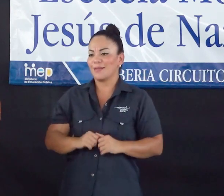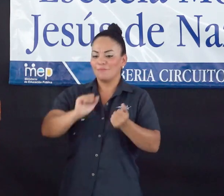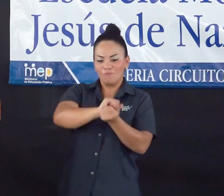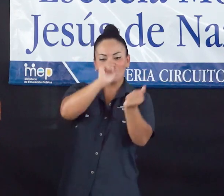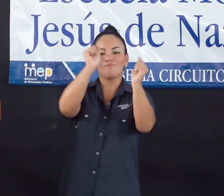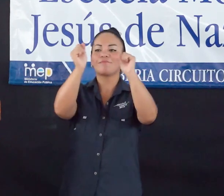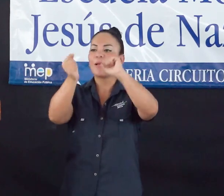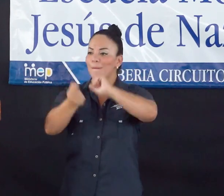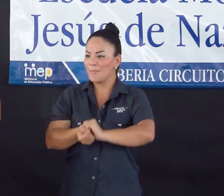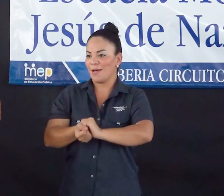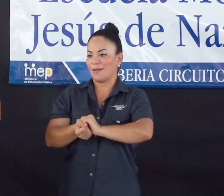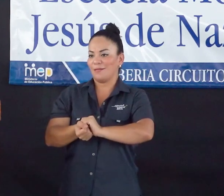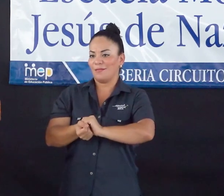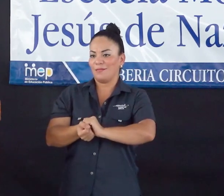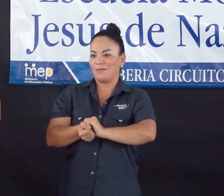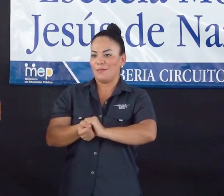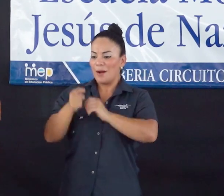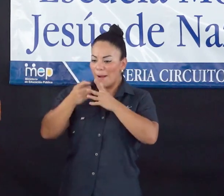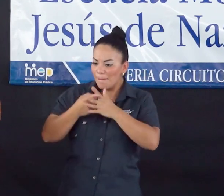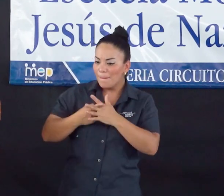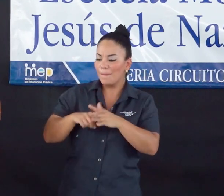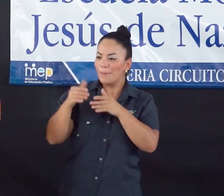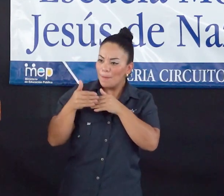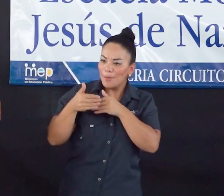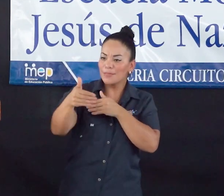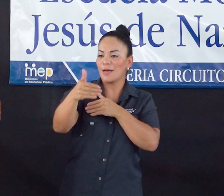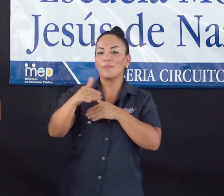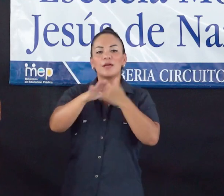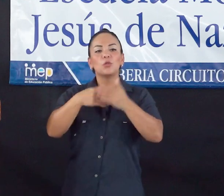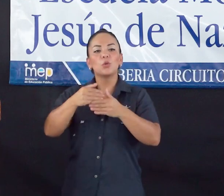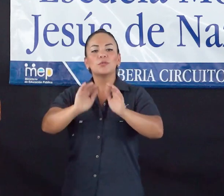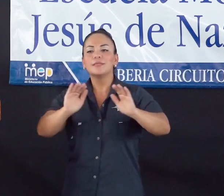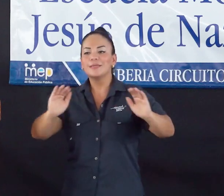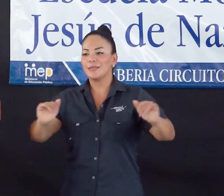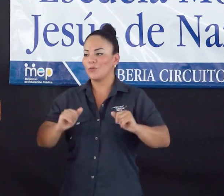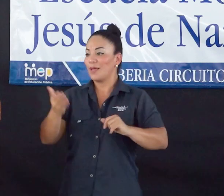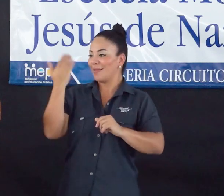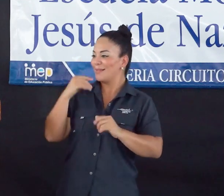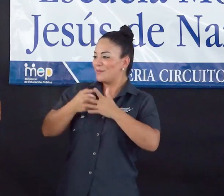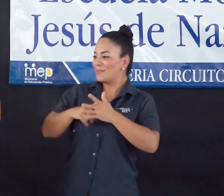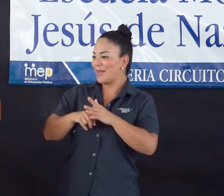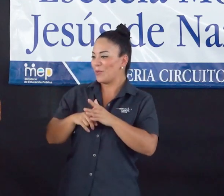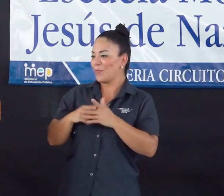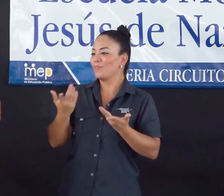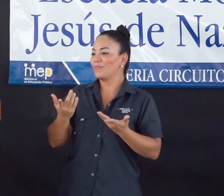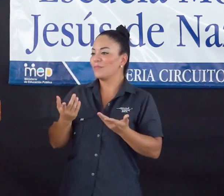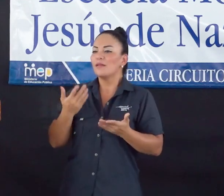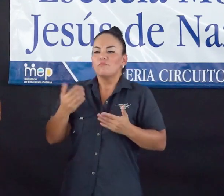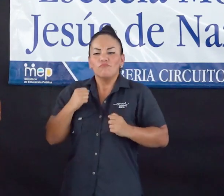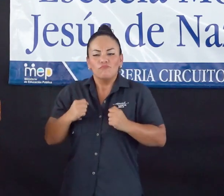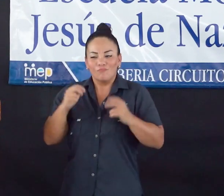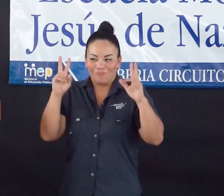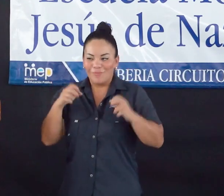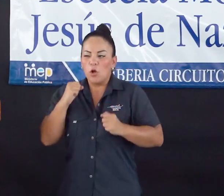el punto de partida donde estos niños y niñas empezaron a correr la carrera de la